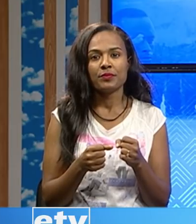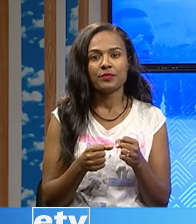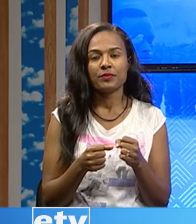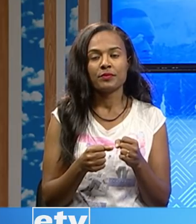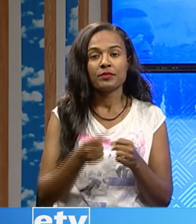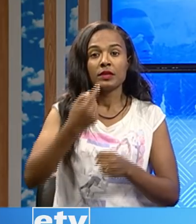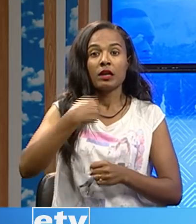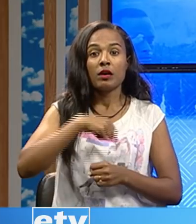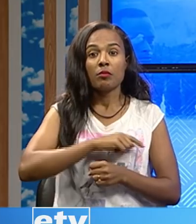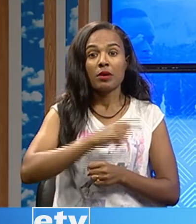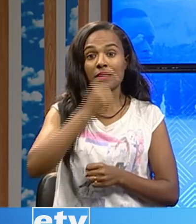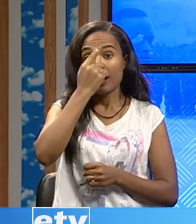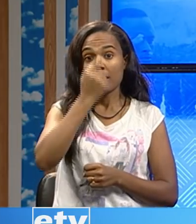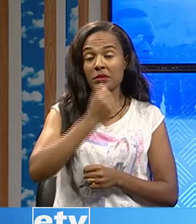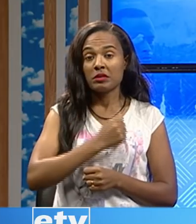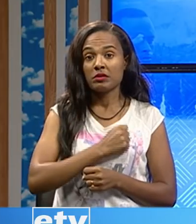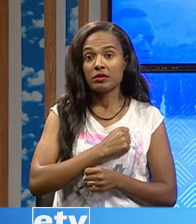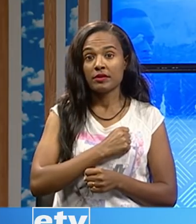በእኛ እምነት